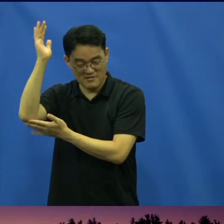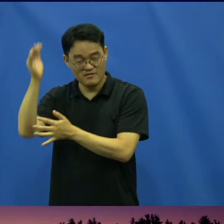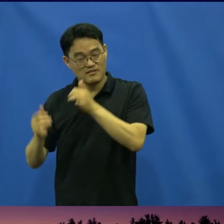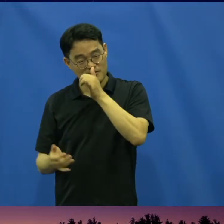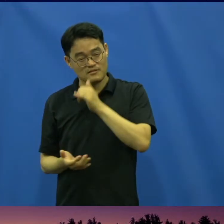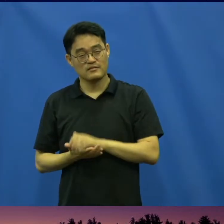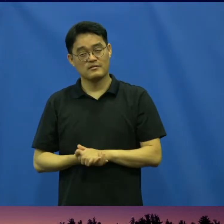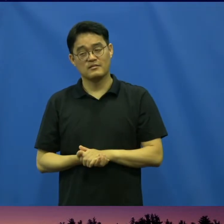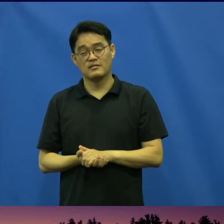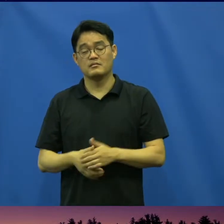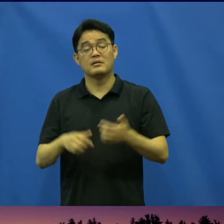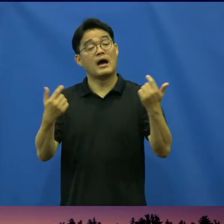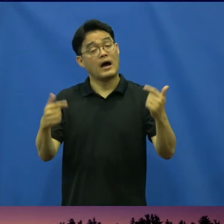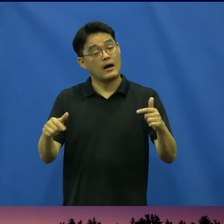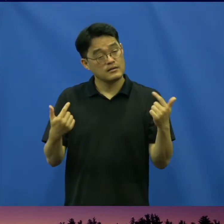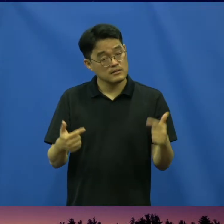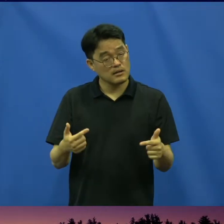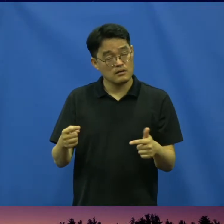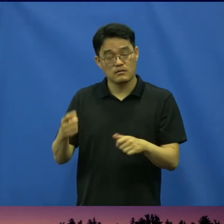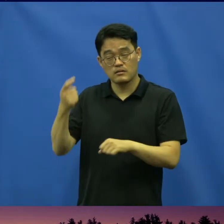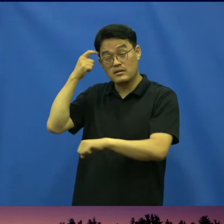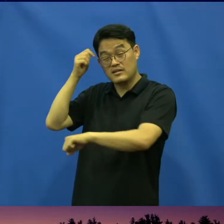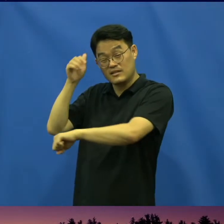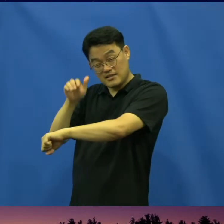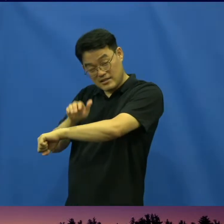겸손해야 돼. 겸손해야 돼.